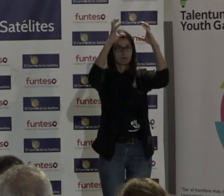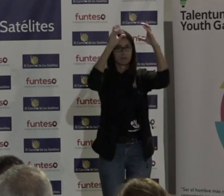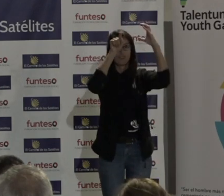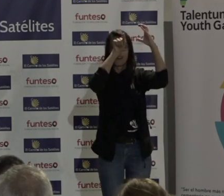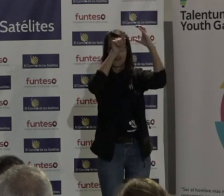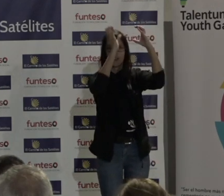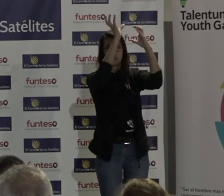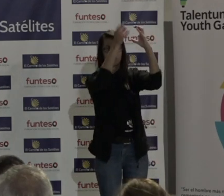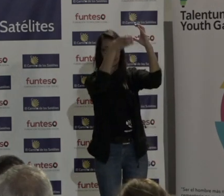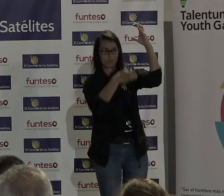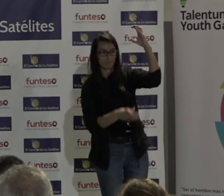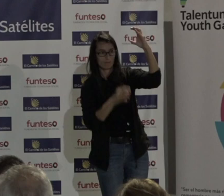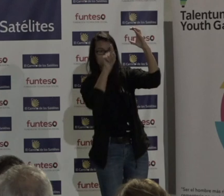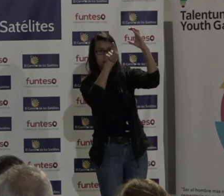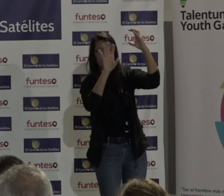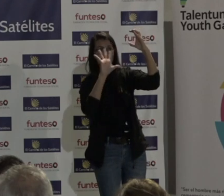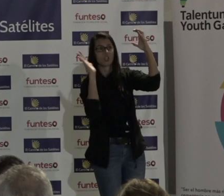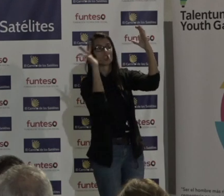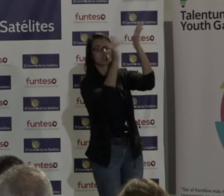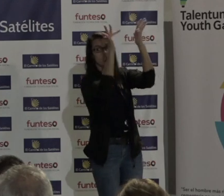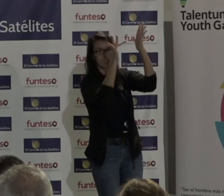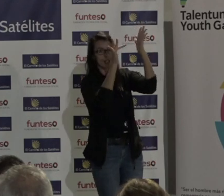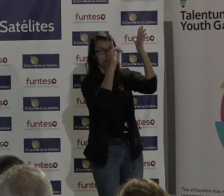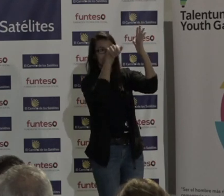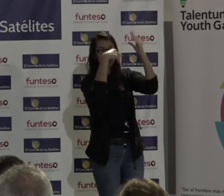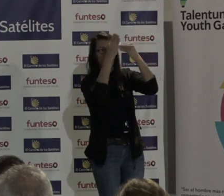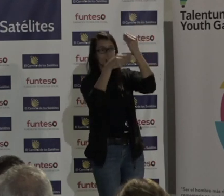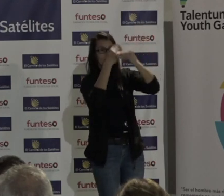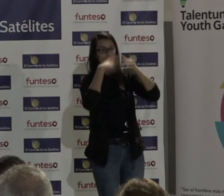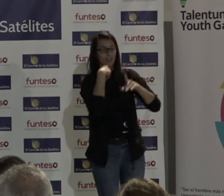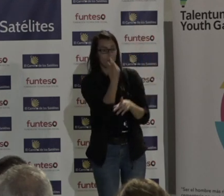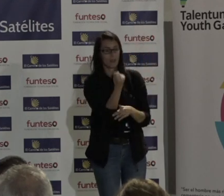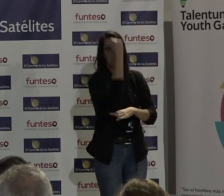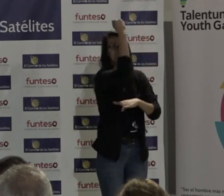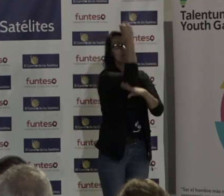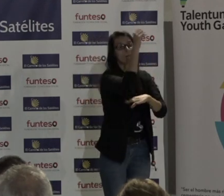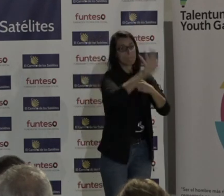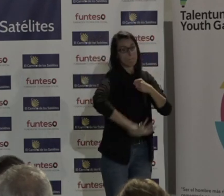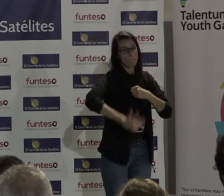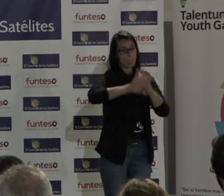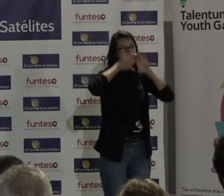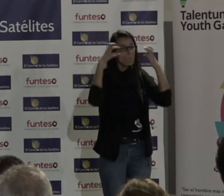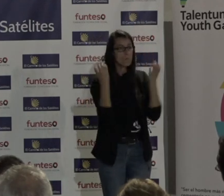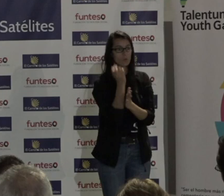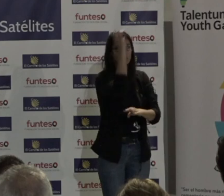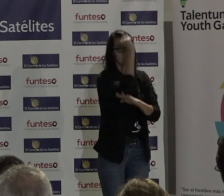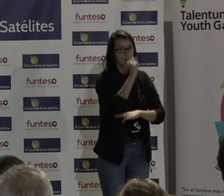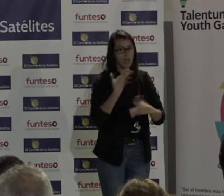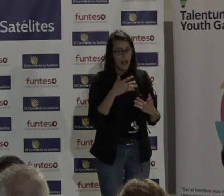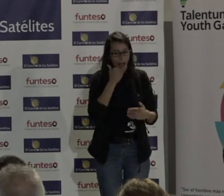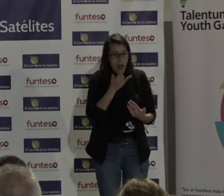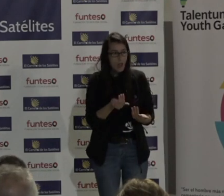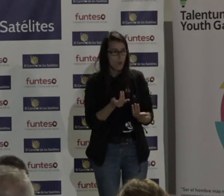y ese gesto, ese rito, era tocar el eje del mundo, el Asis Mundi. Era un rito muy